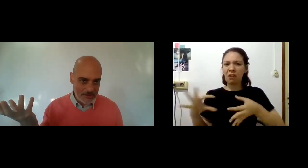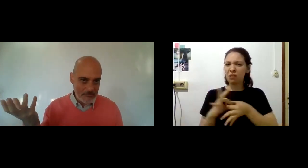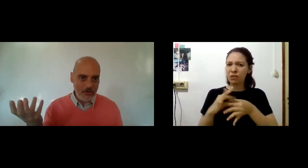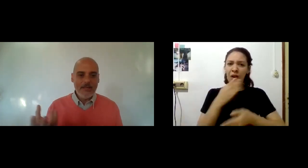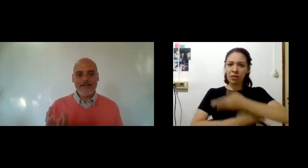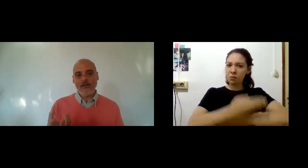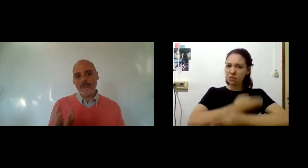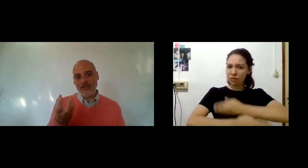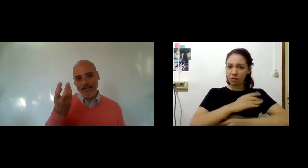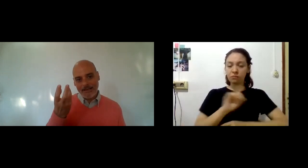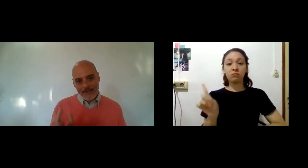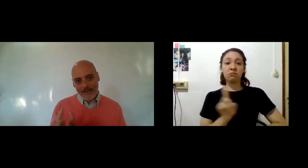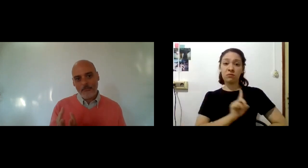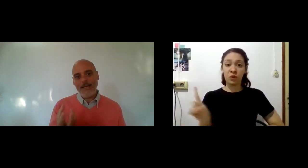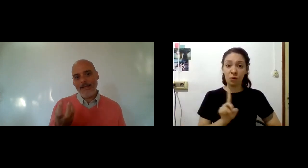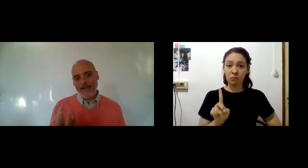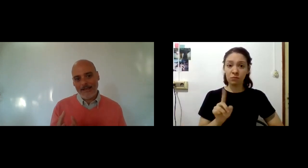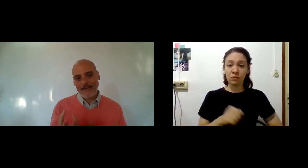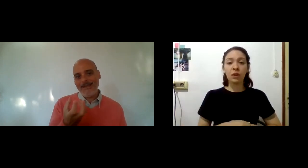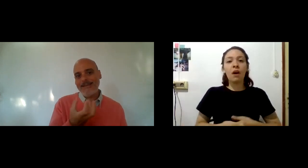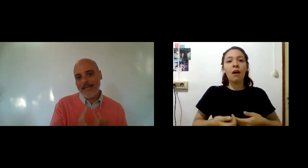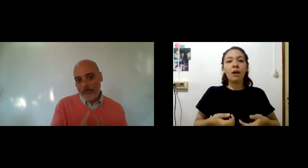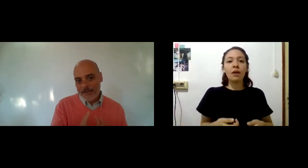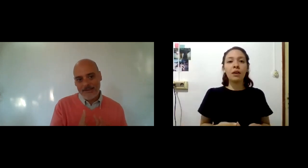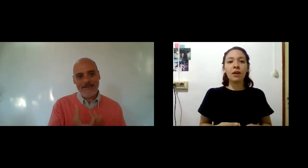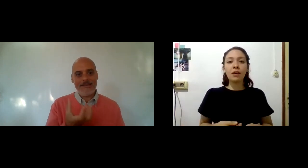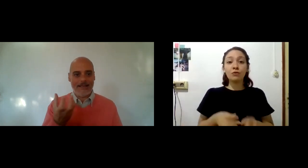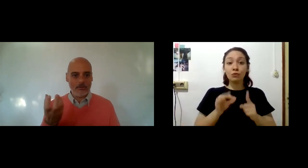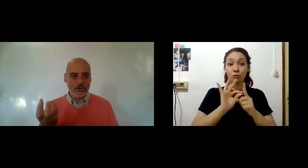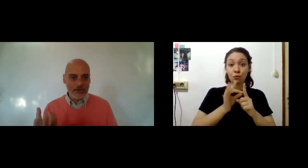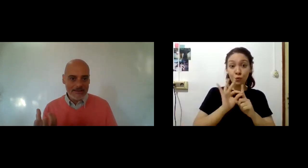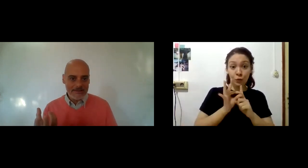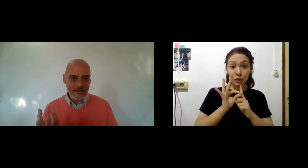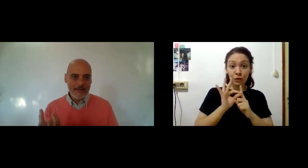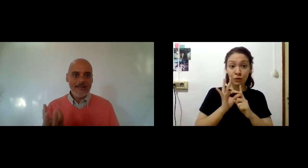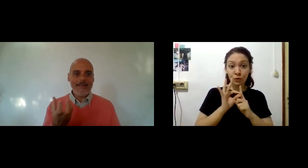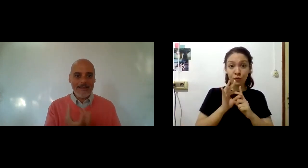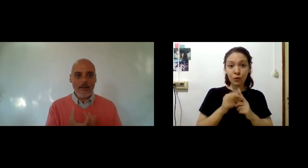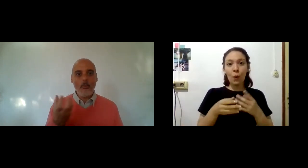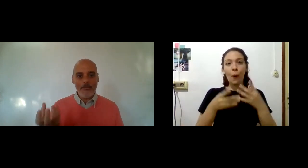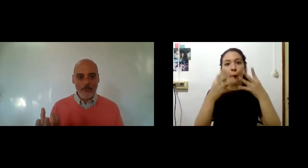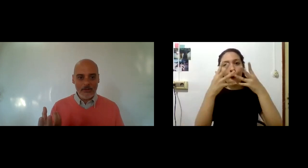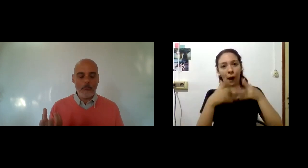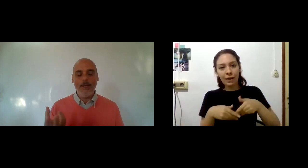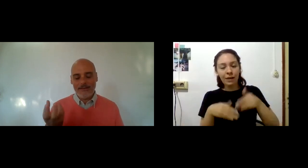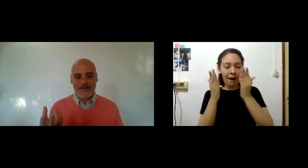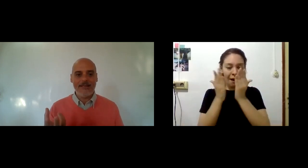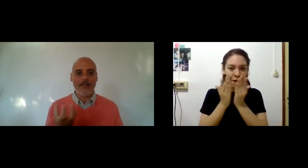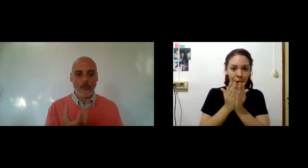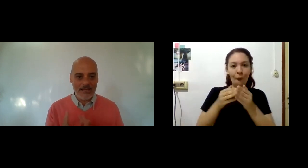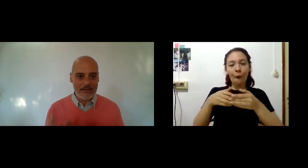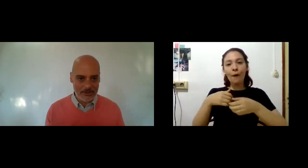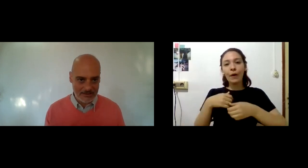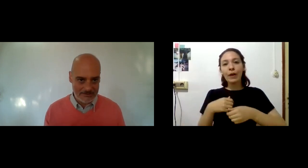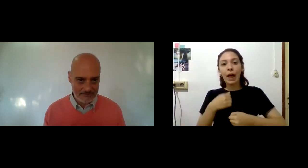terapéuticos, por ejemplo, sino que es una carrera para generar intérpretes y traductores que tiendan puentes